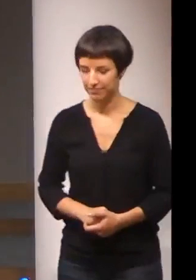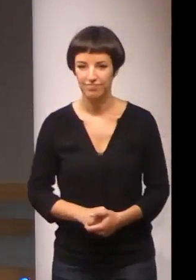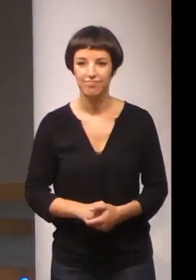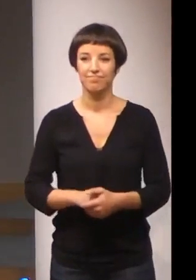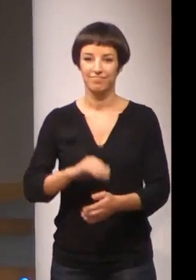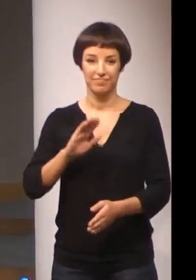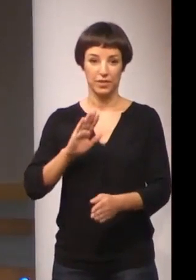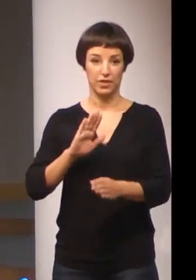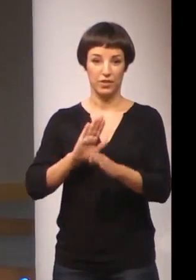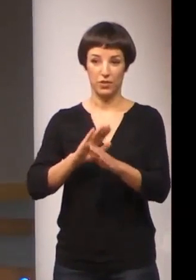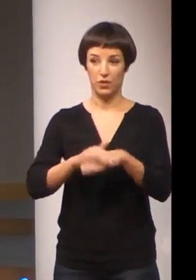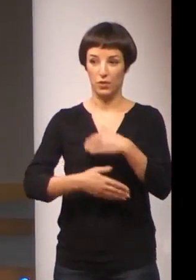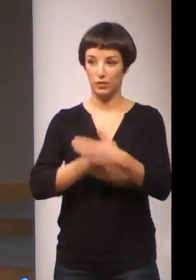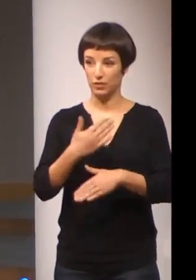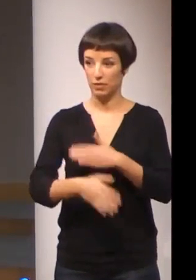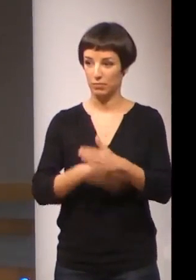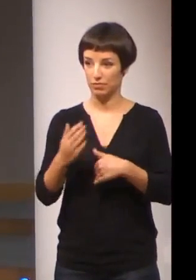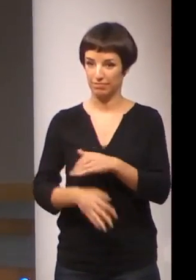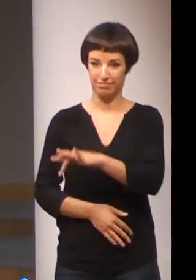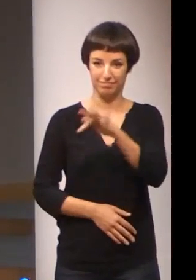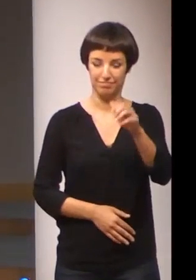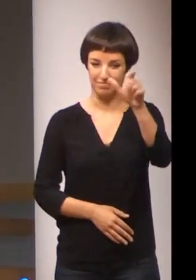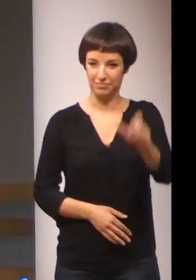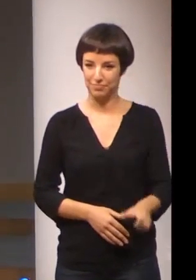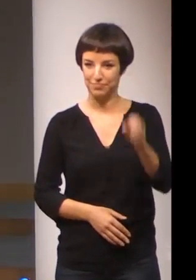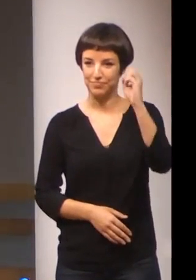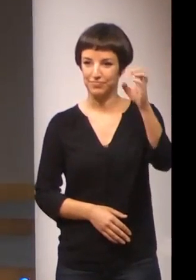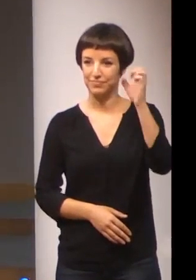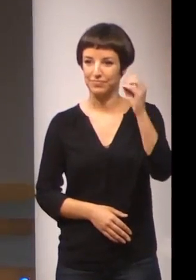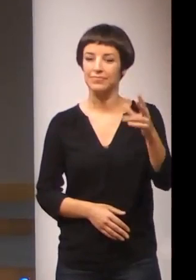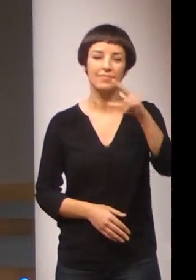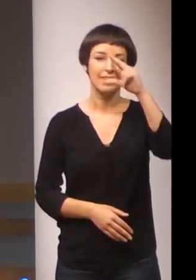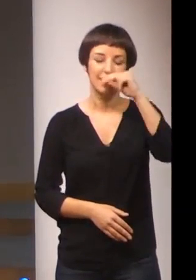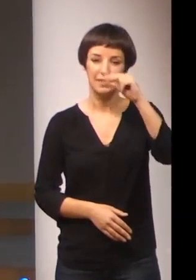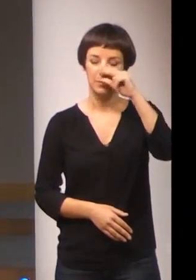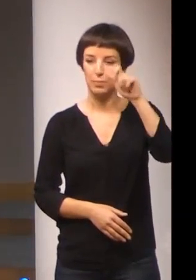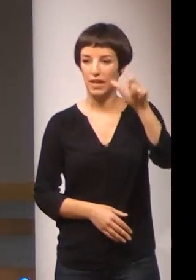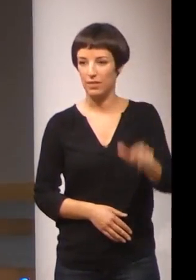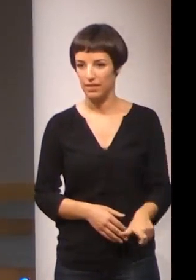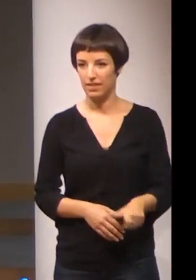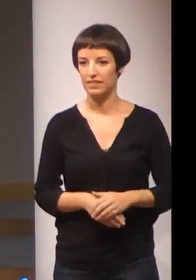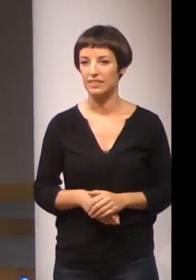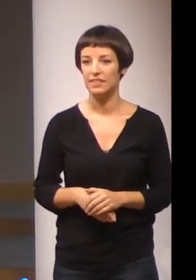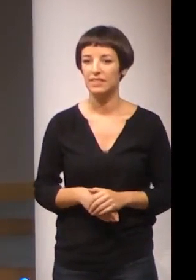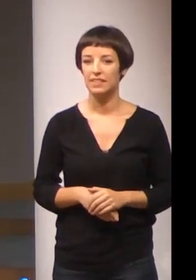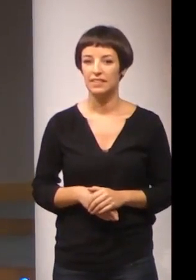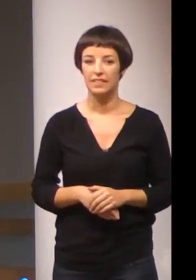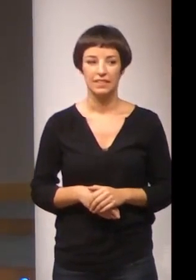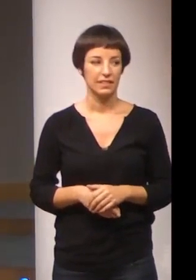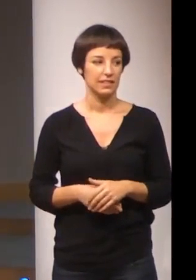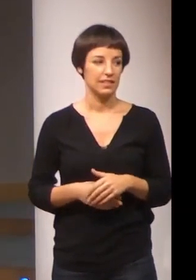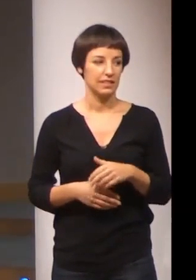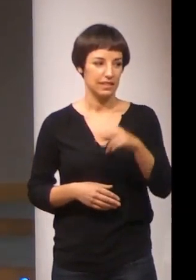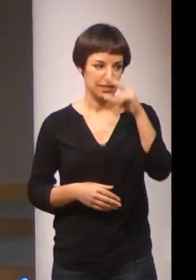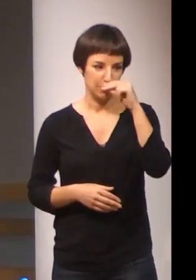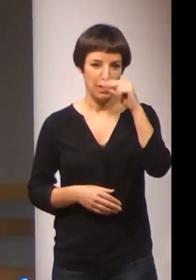Continuamos con la siguiente conferenciante, en este caso Esperanza Morales López, que va a tratar el